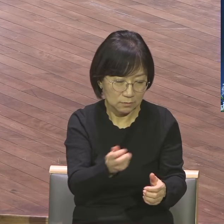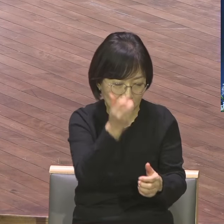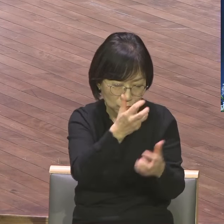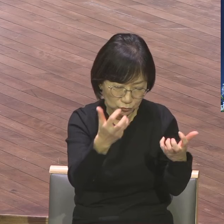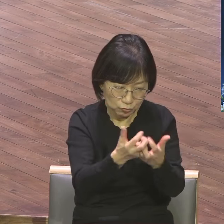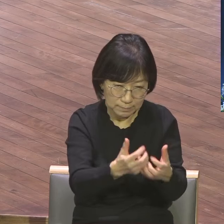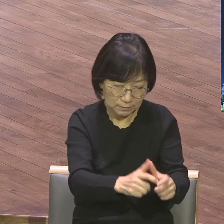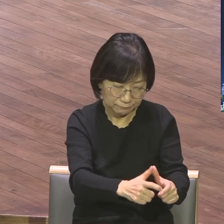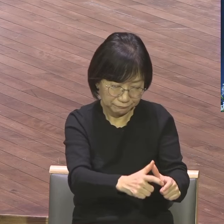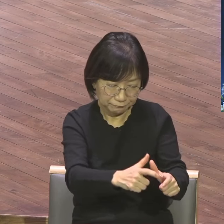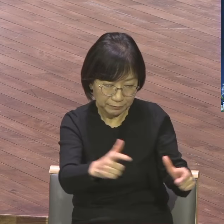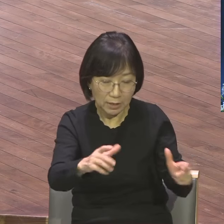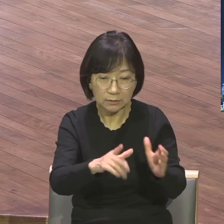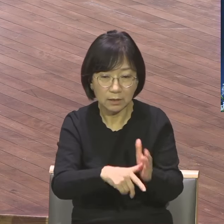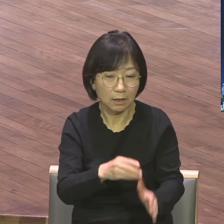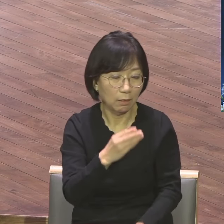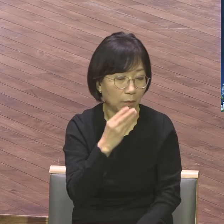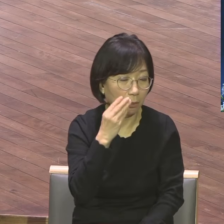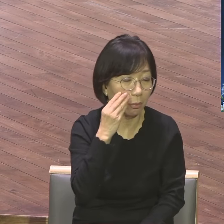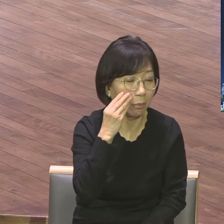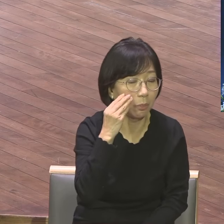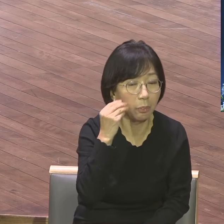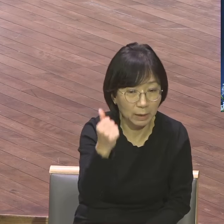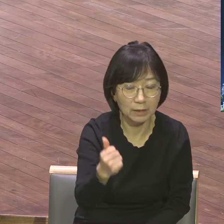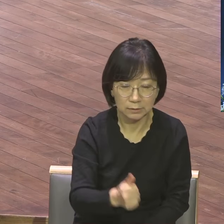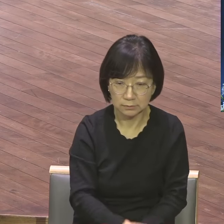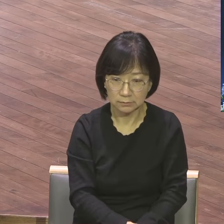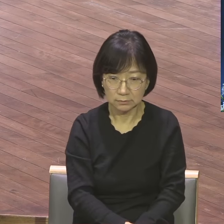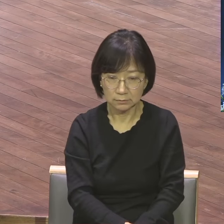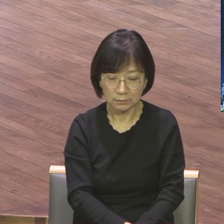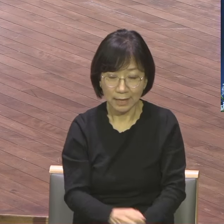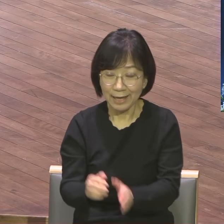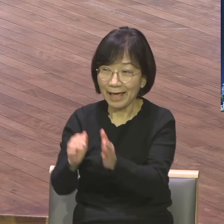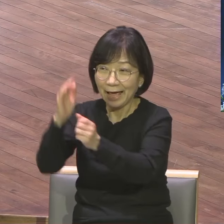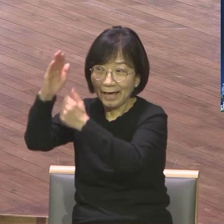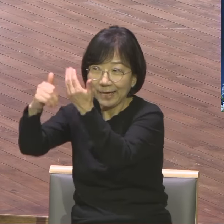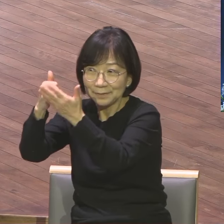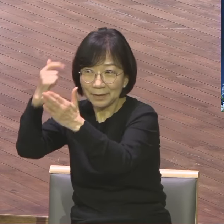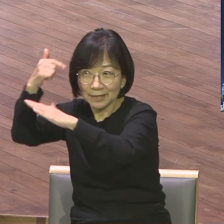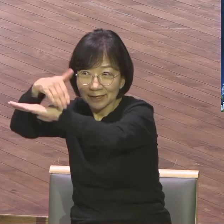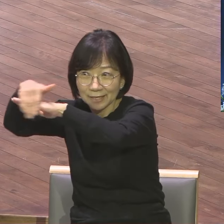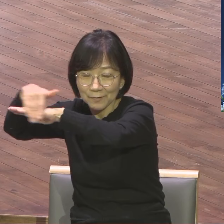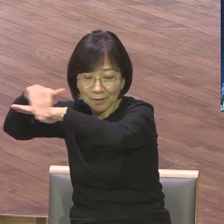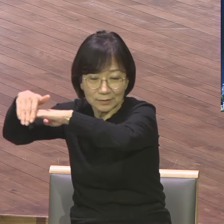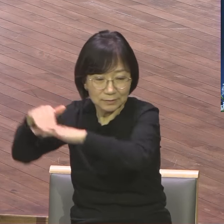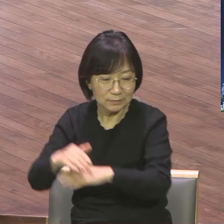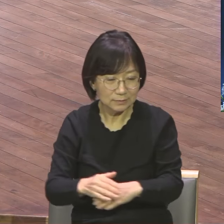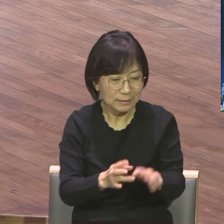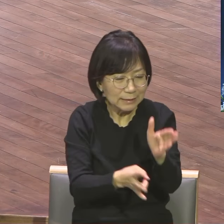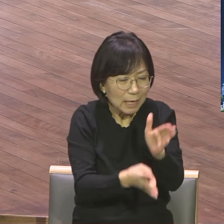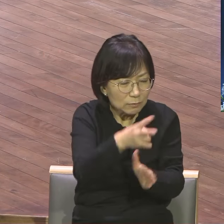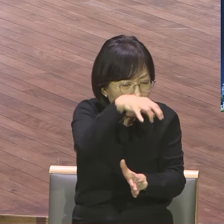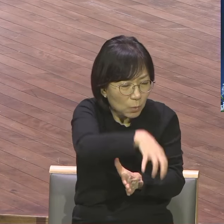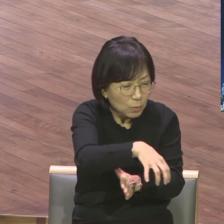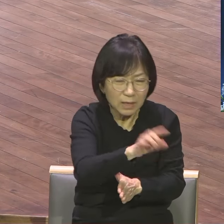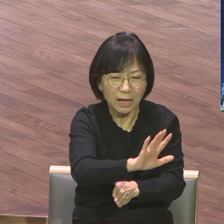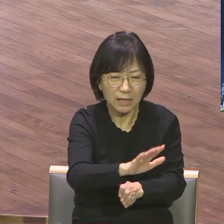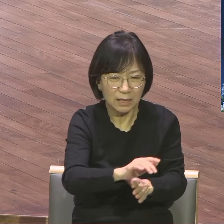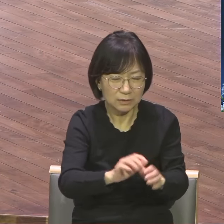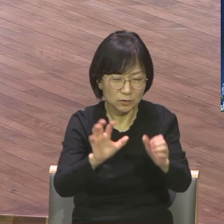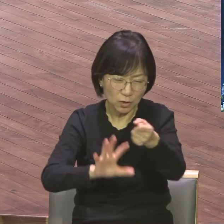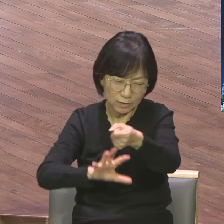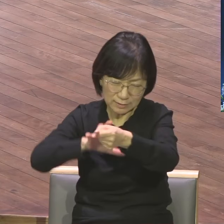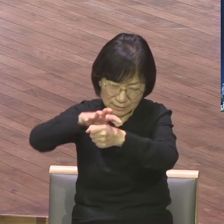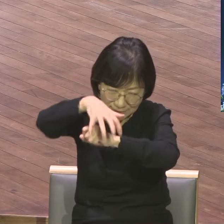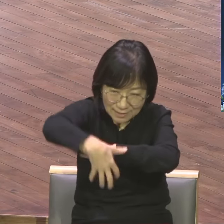하나님의 계획은 예루살렘만 정복되면 됩니까? 유다도 가야지요. 사마리아도 가야 됩니다. 땅끝까지 가야 돼요. 이제 멈추면 안